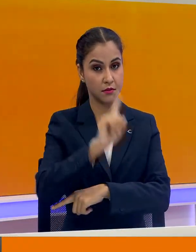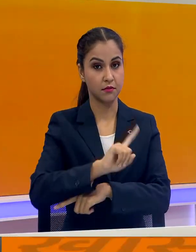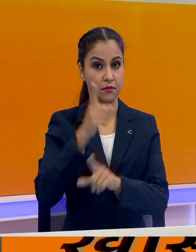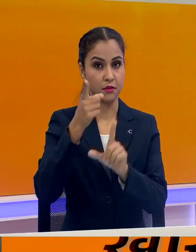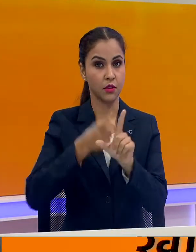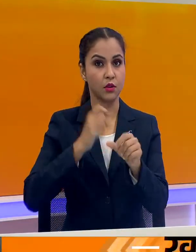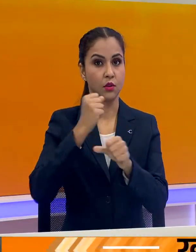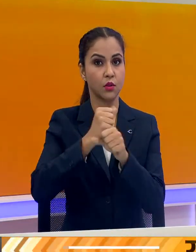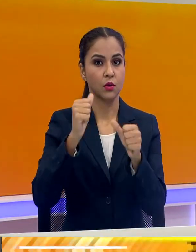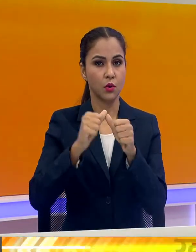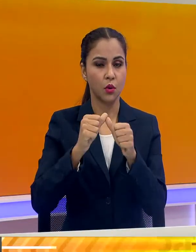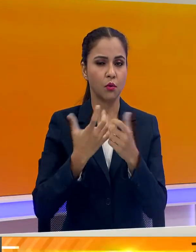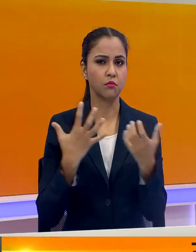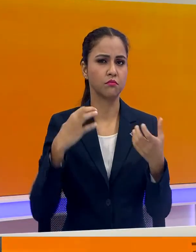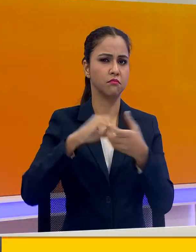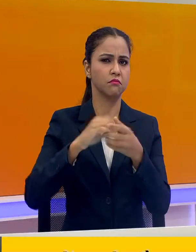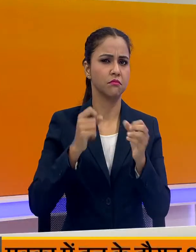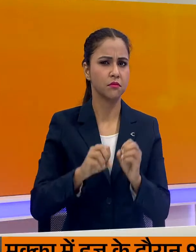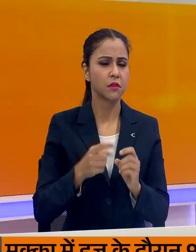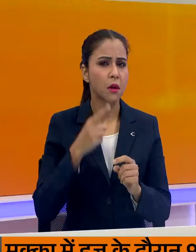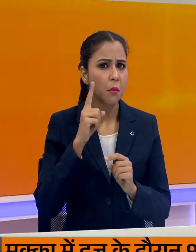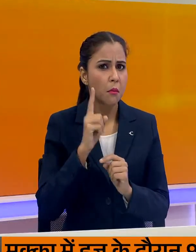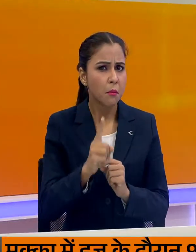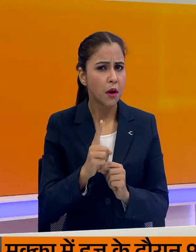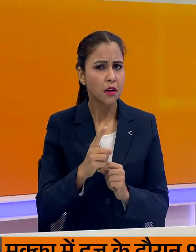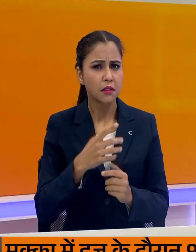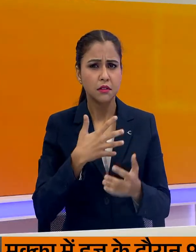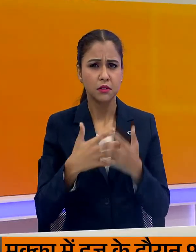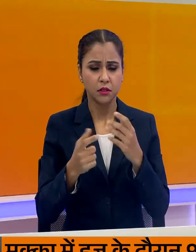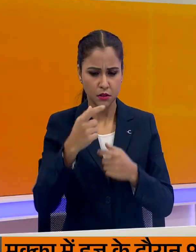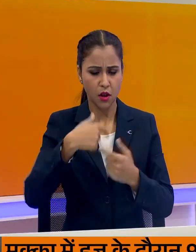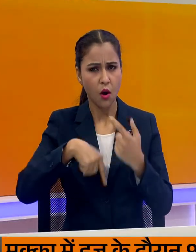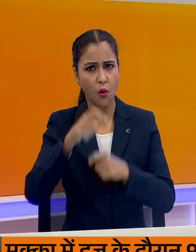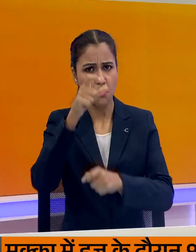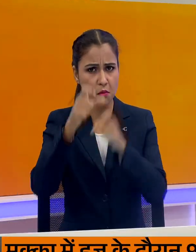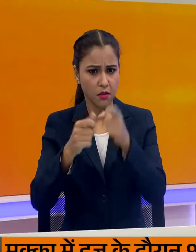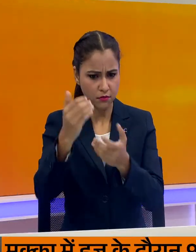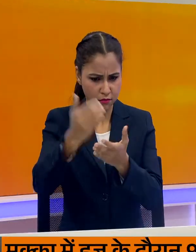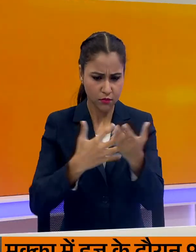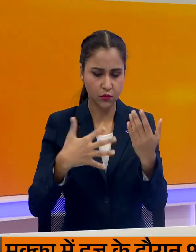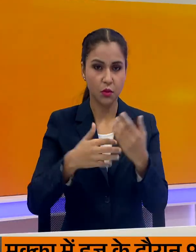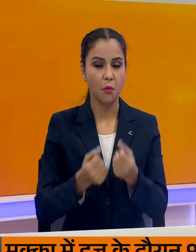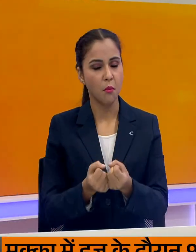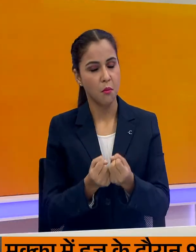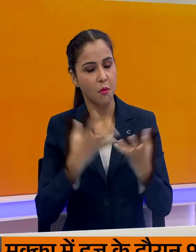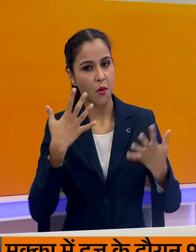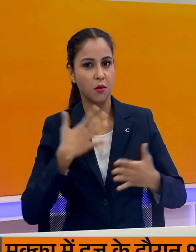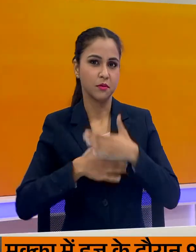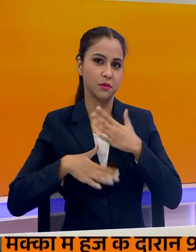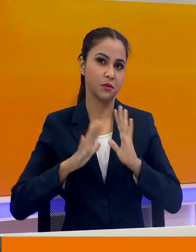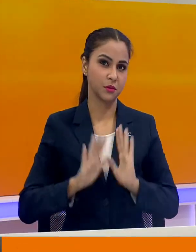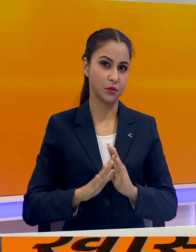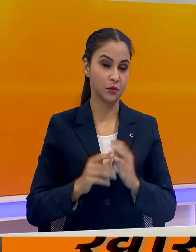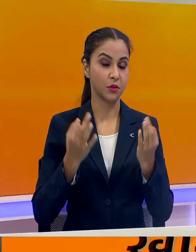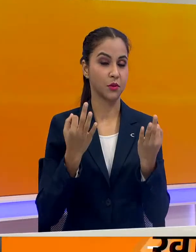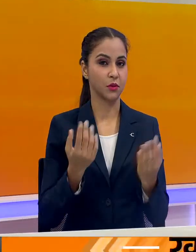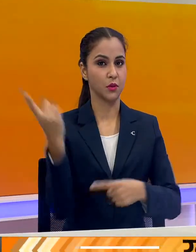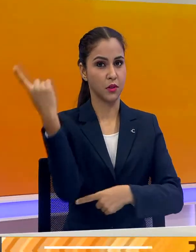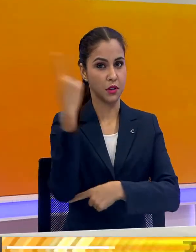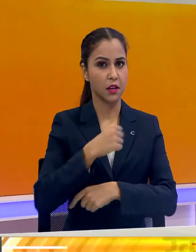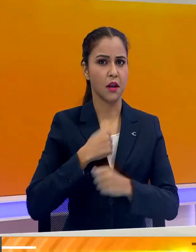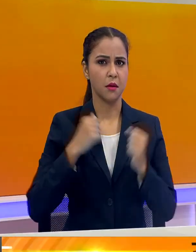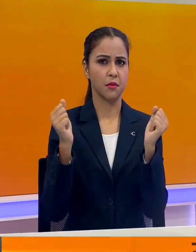का कंक्लूजन हो चुका है, लेकिन जितने भी यहाँ पे पार्टिसिपेंट्स थे उन्होंने काफ़ी इंजॉय करा योगा डे में भाग लेके। हमारे साथ